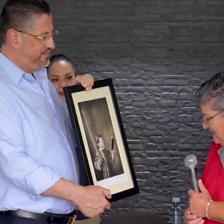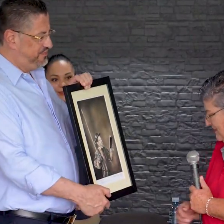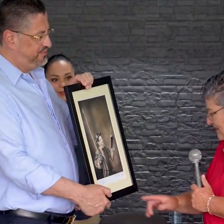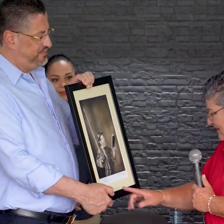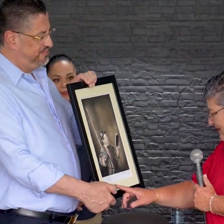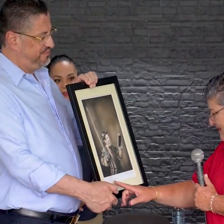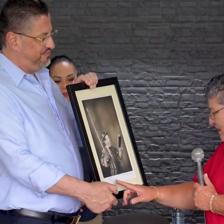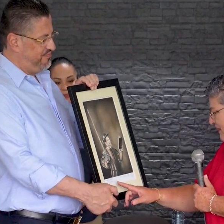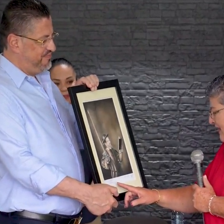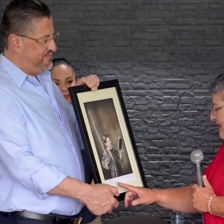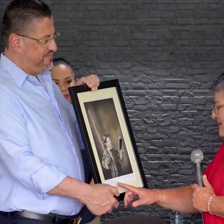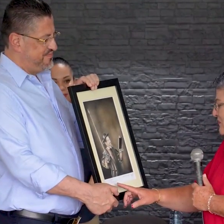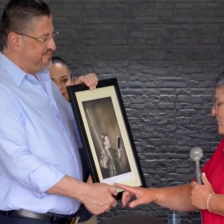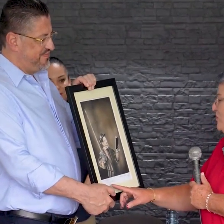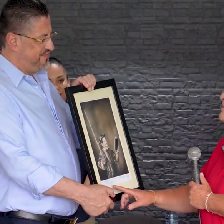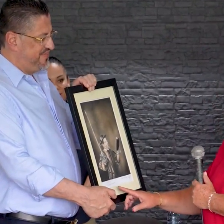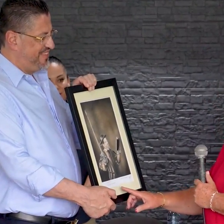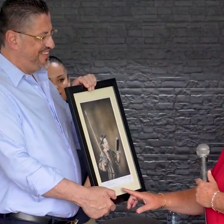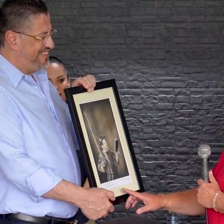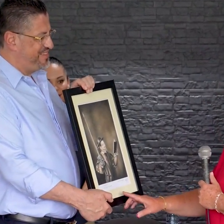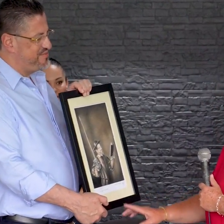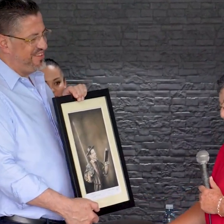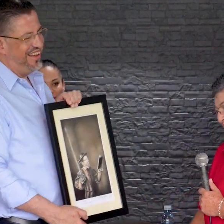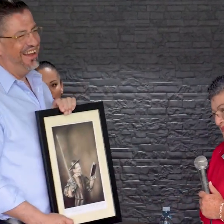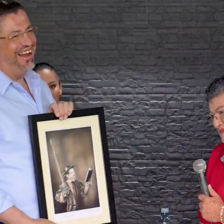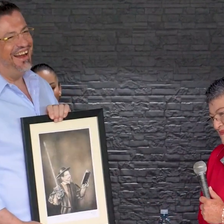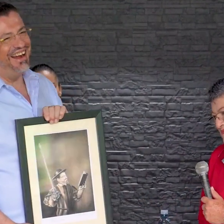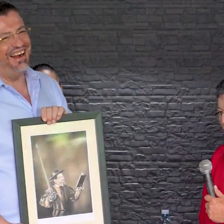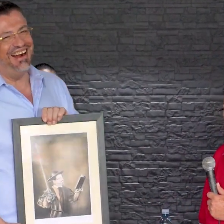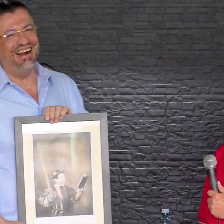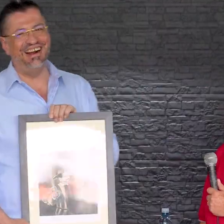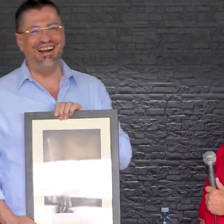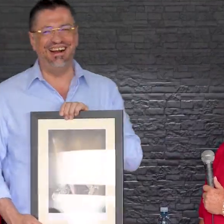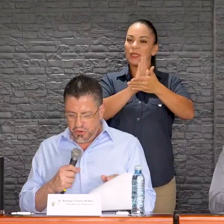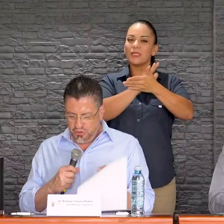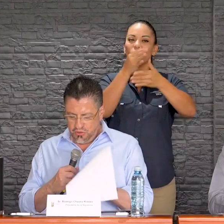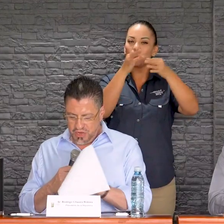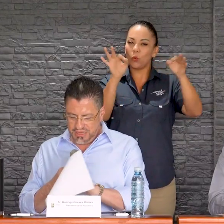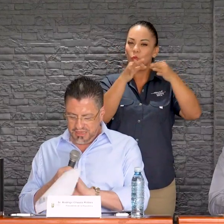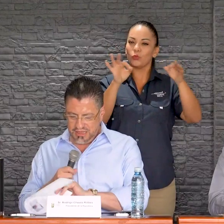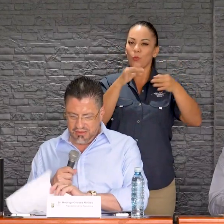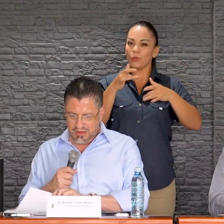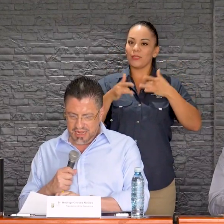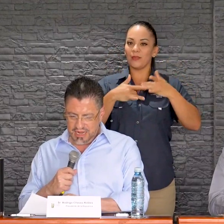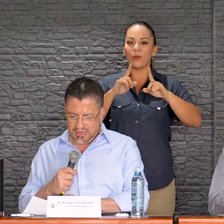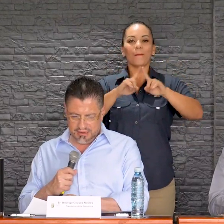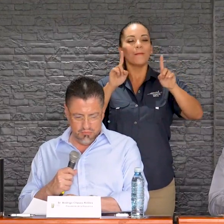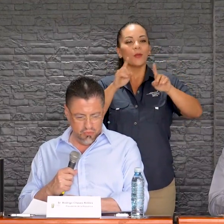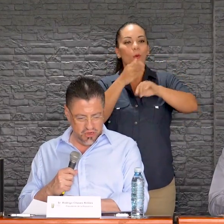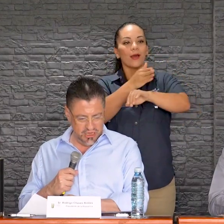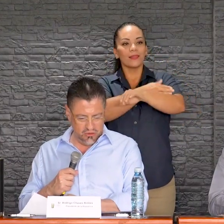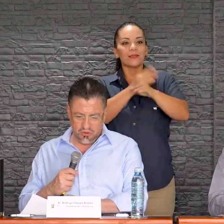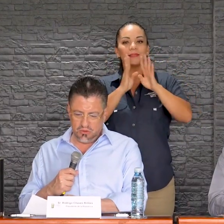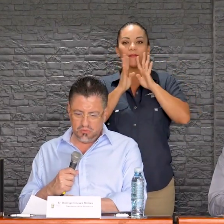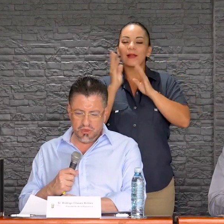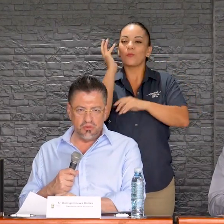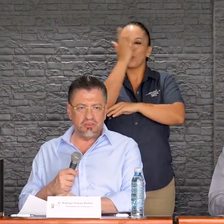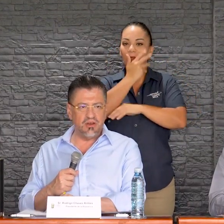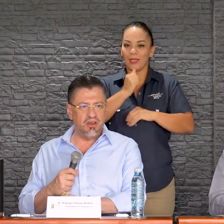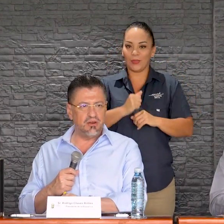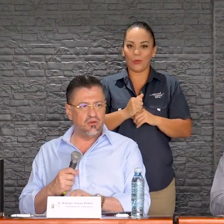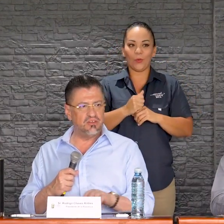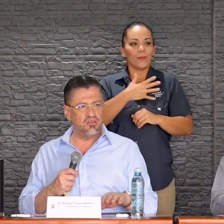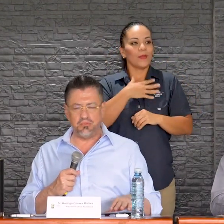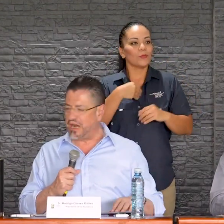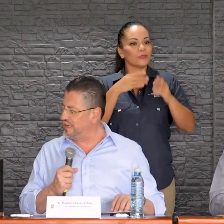Dice, ¿sabe qué? Un Quijote sin mancha. Pero yo antes de hablar bonito, me